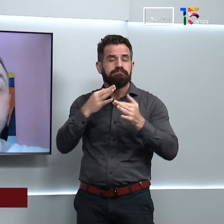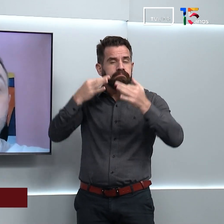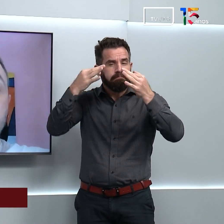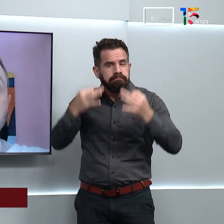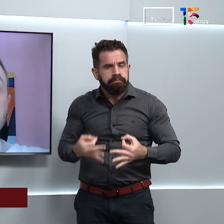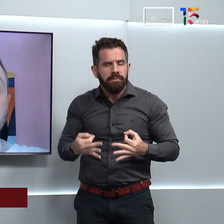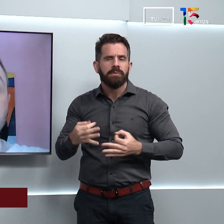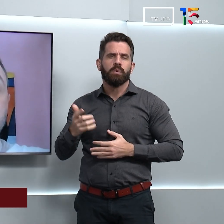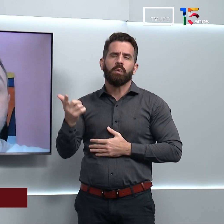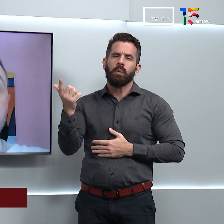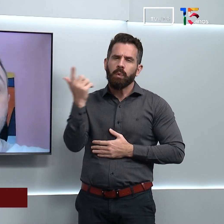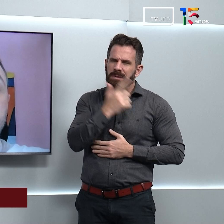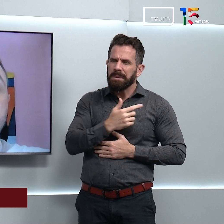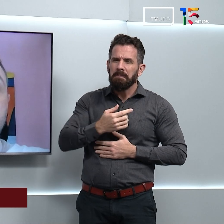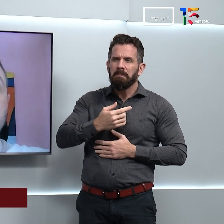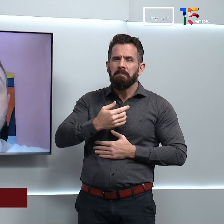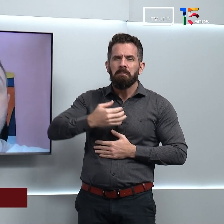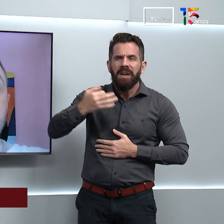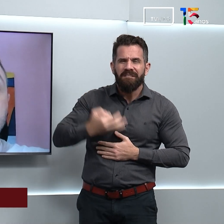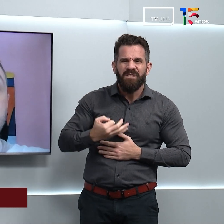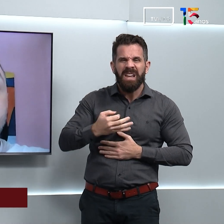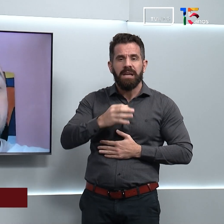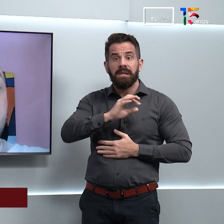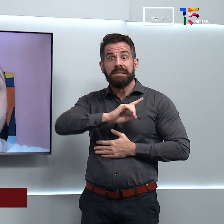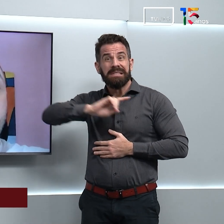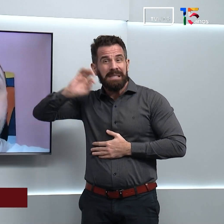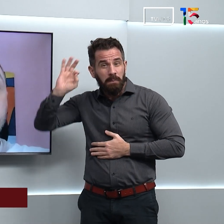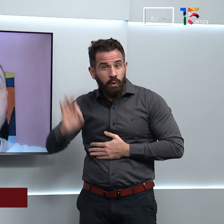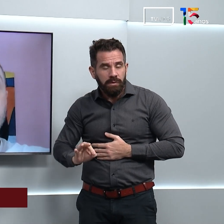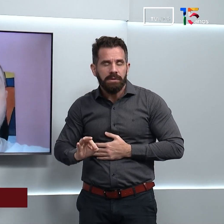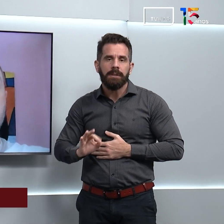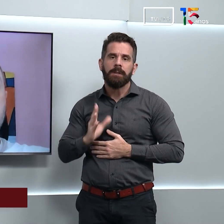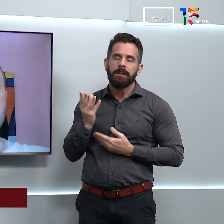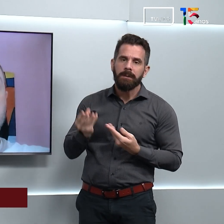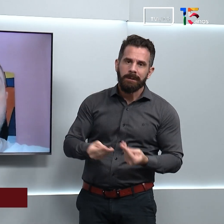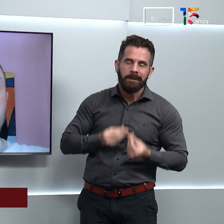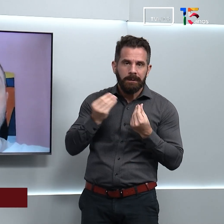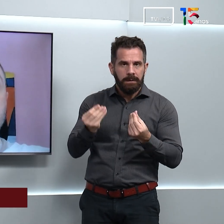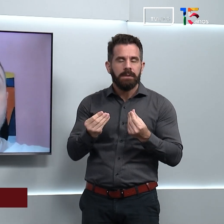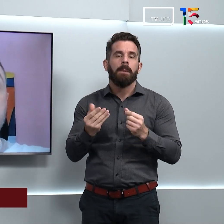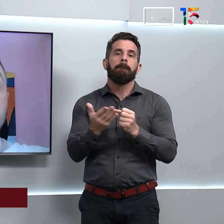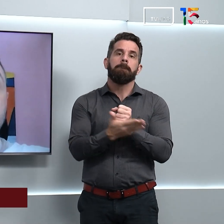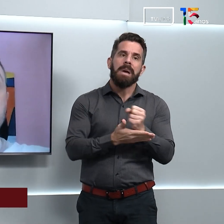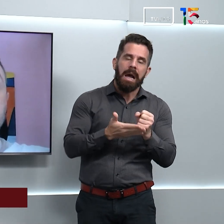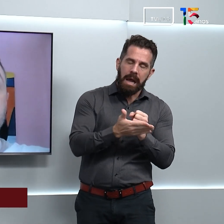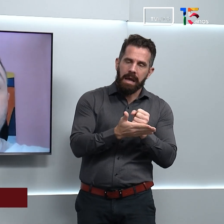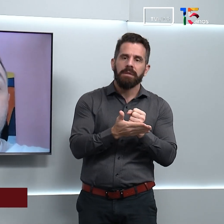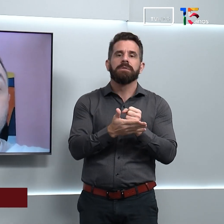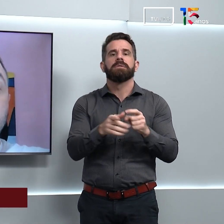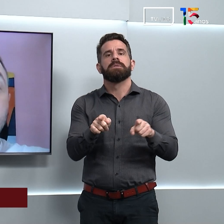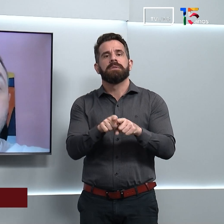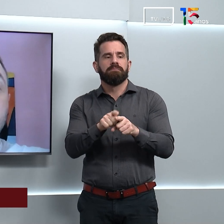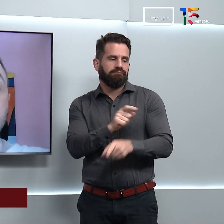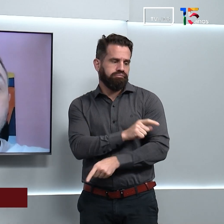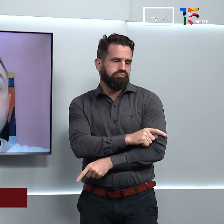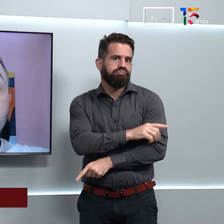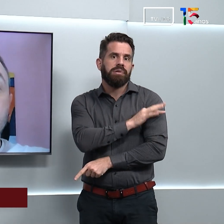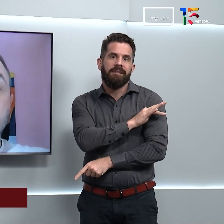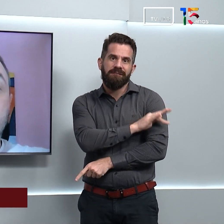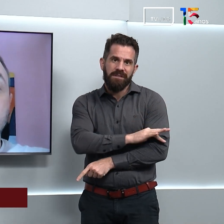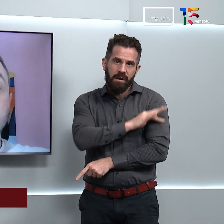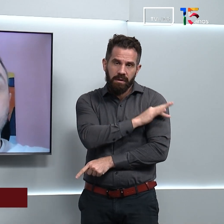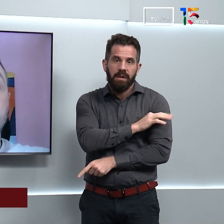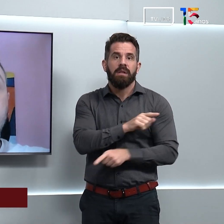avanços significativos para a educação básica, para o ensino médio, sobretudo pensando a universalização